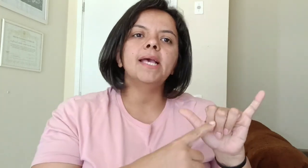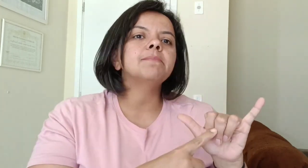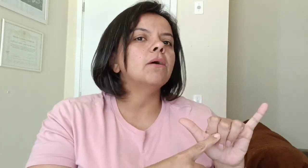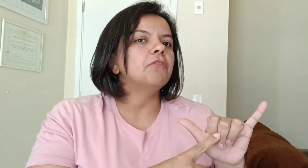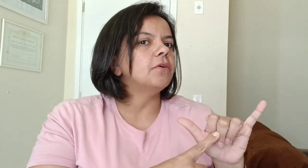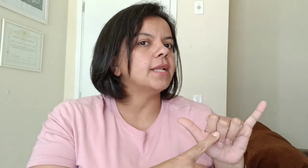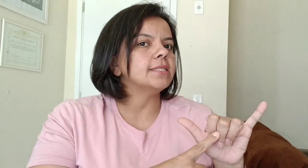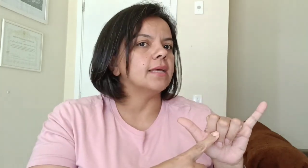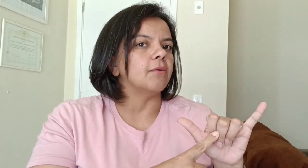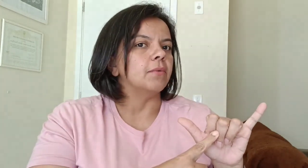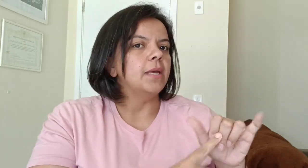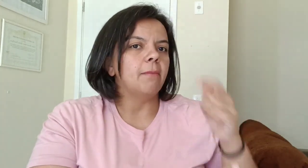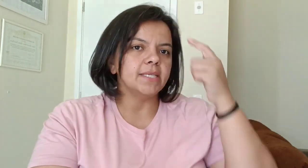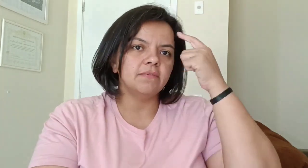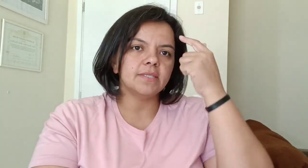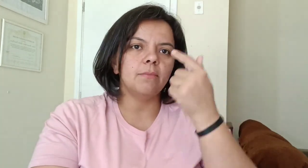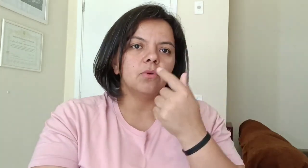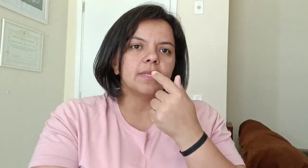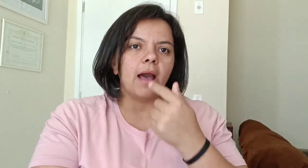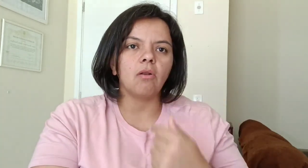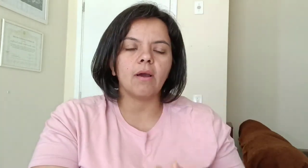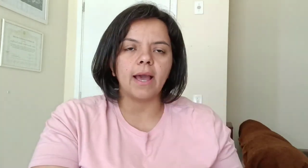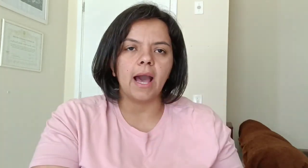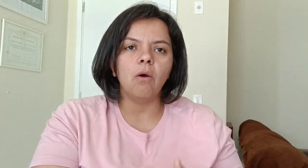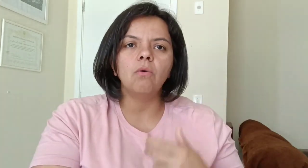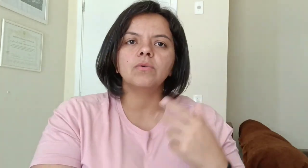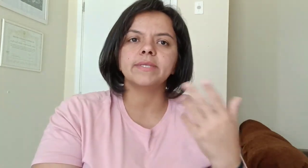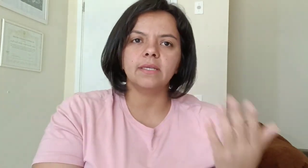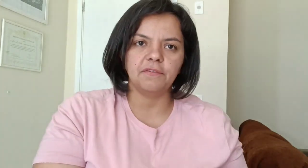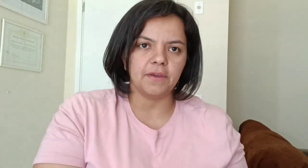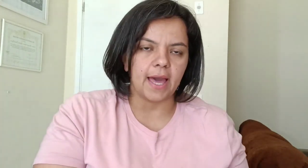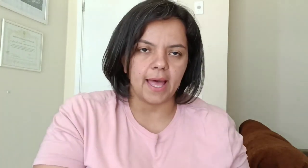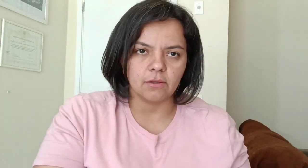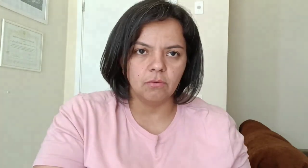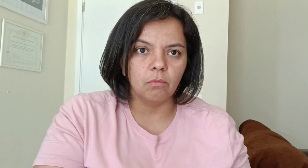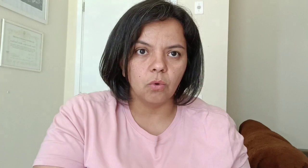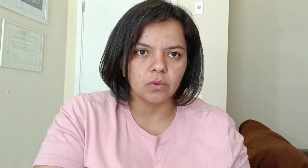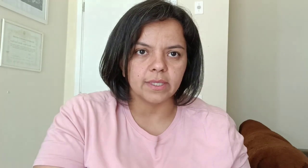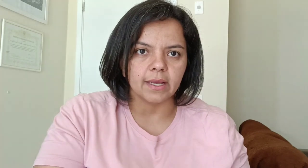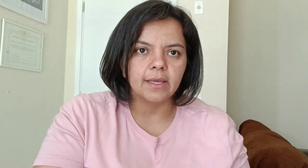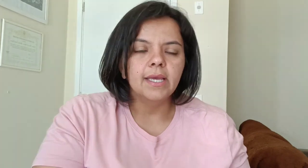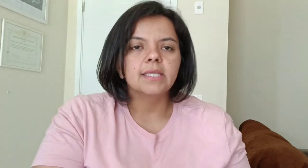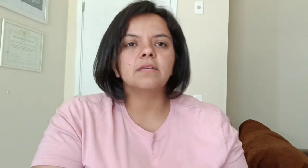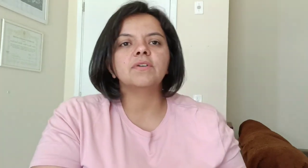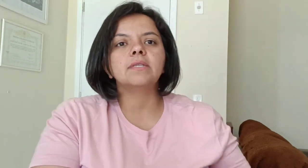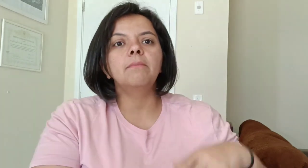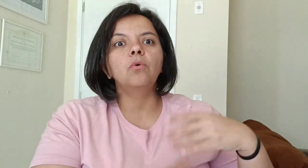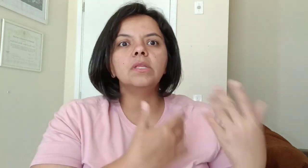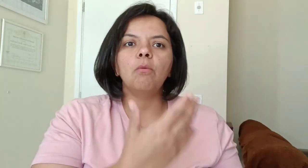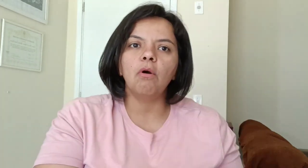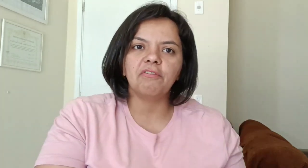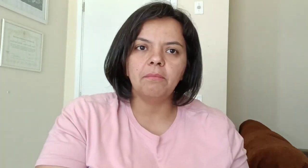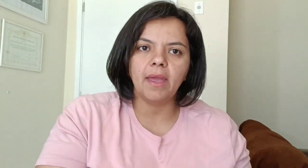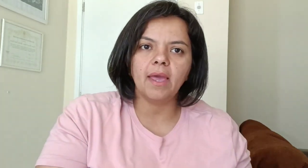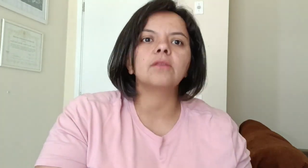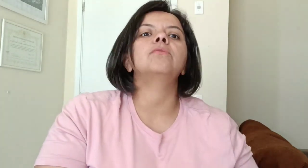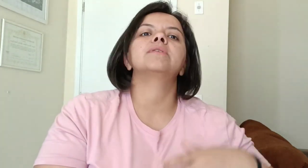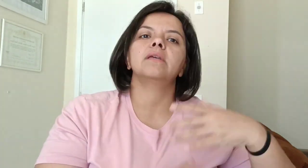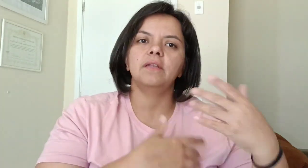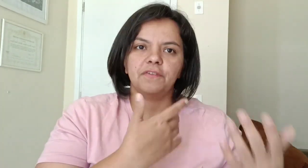mesma configuração, mas se você mudar o local, o significado muda. Se você muda o movimento, o